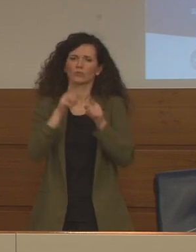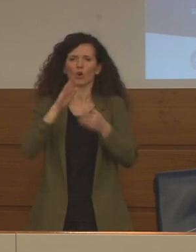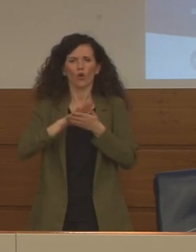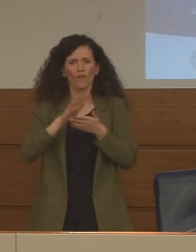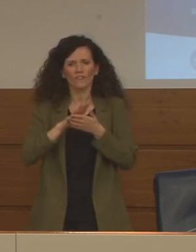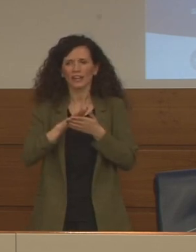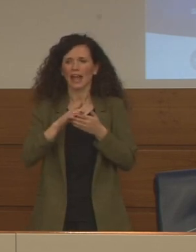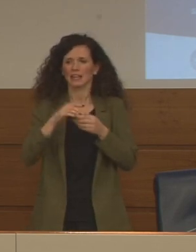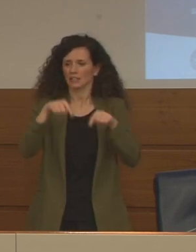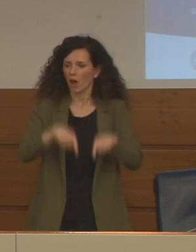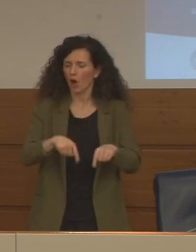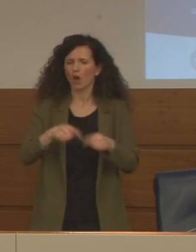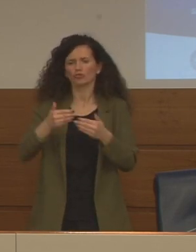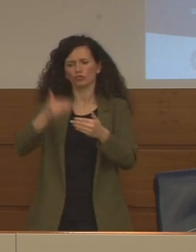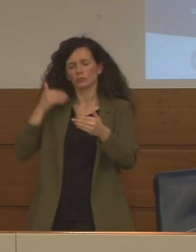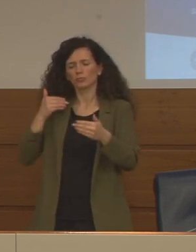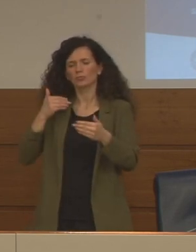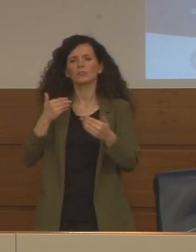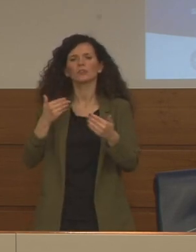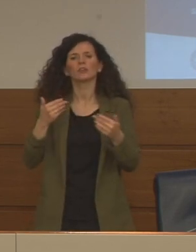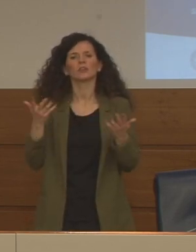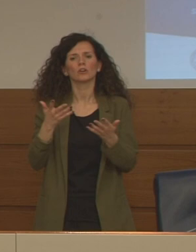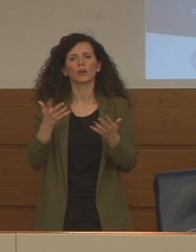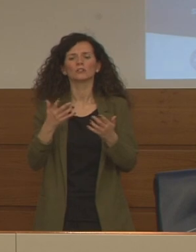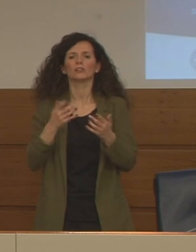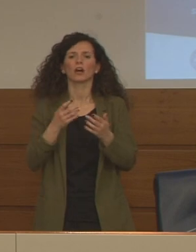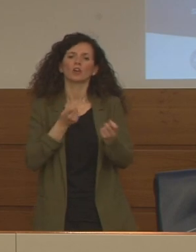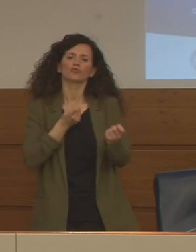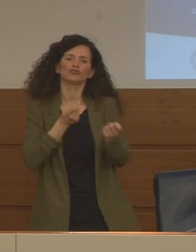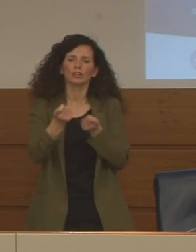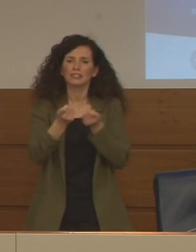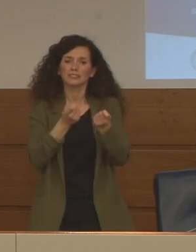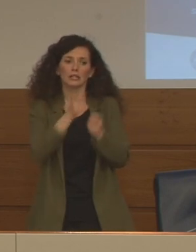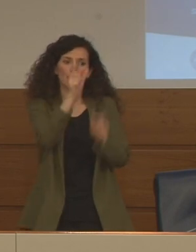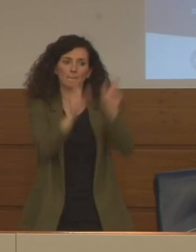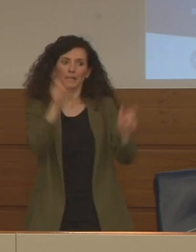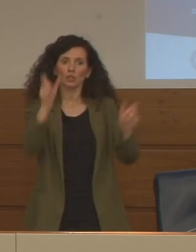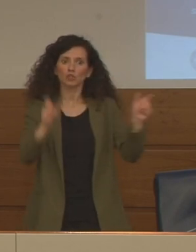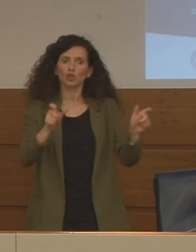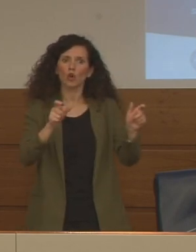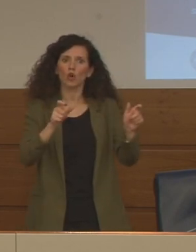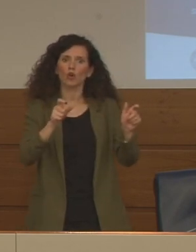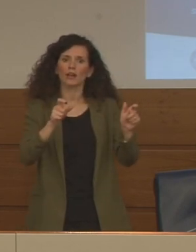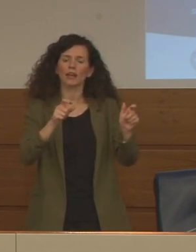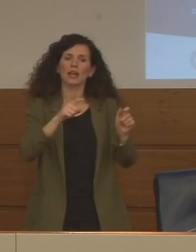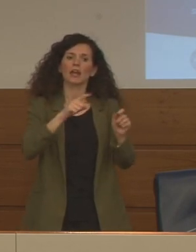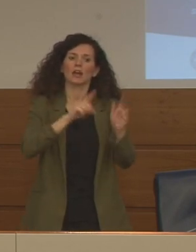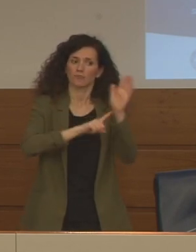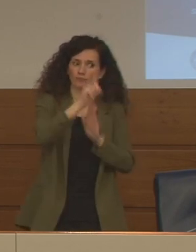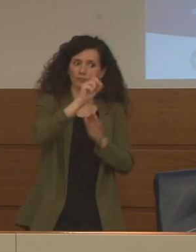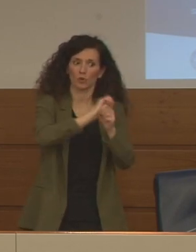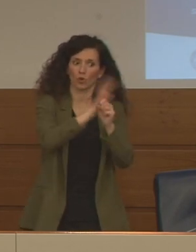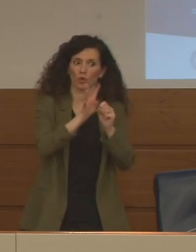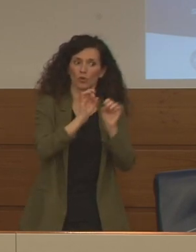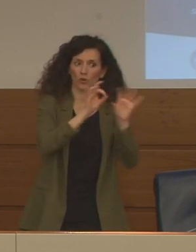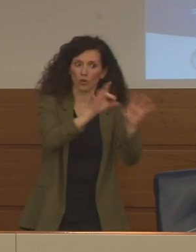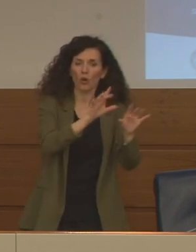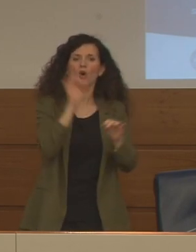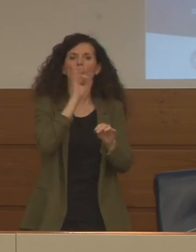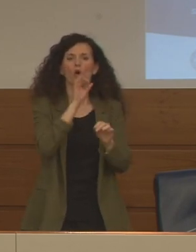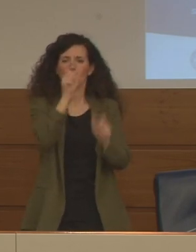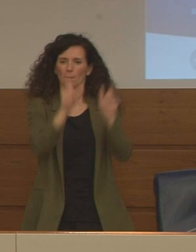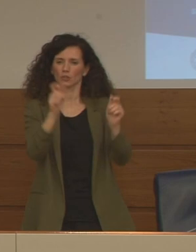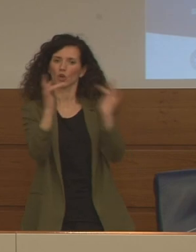precedenti e la gestione delle persone a domicilio positive o che non sono ancora positive ma sono contatti stretti